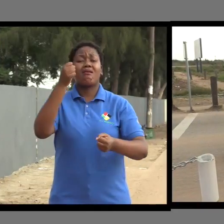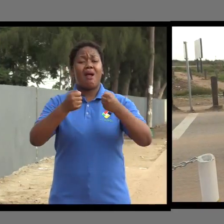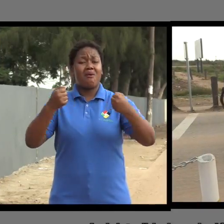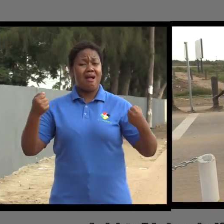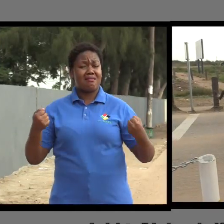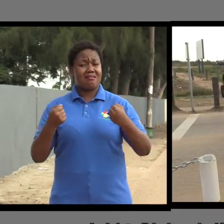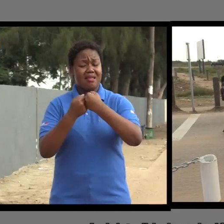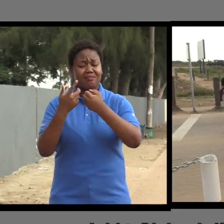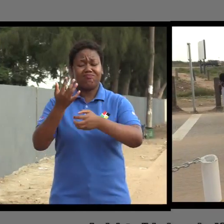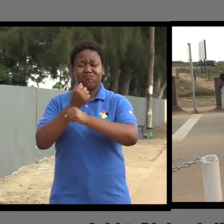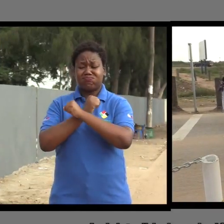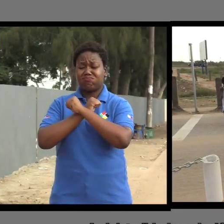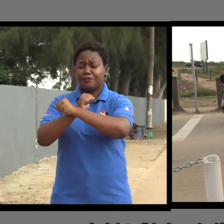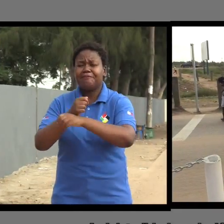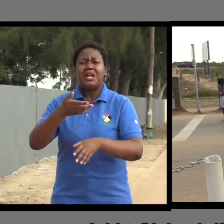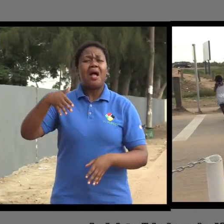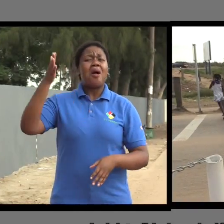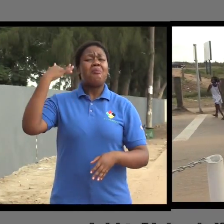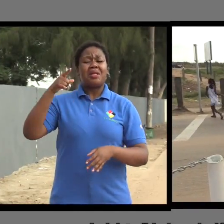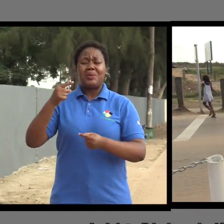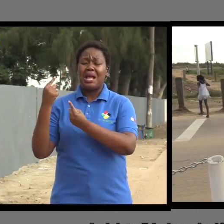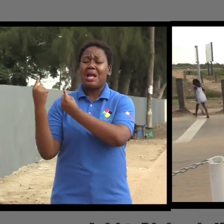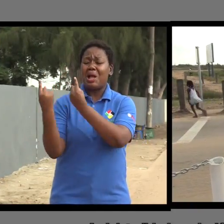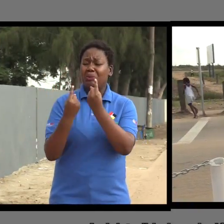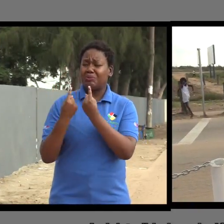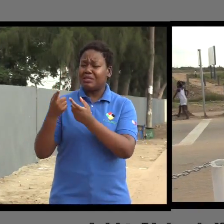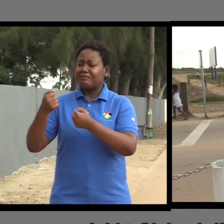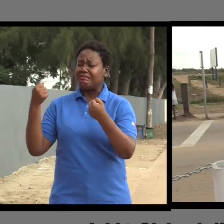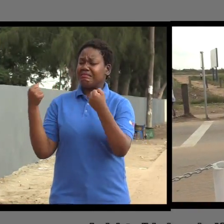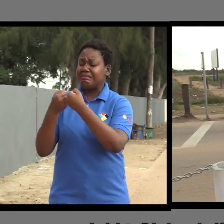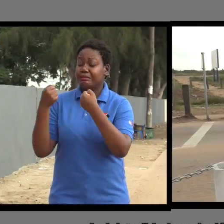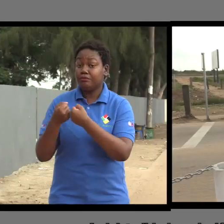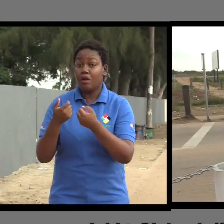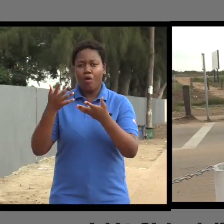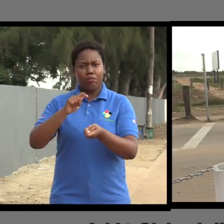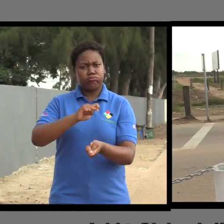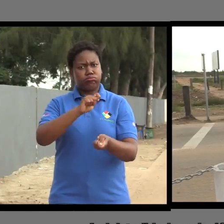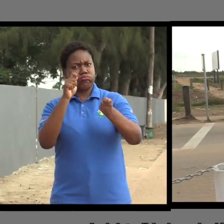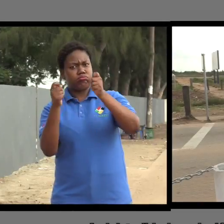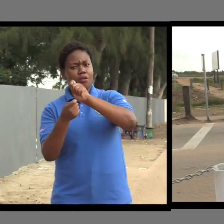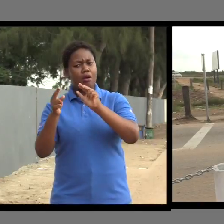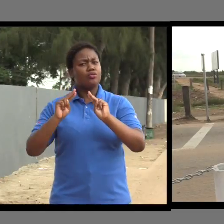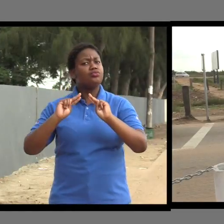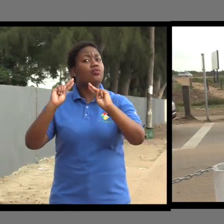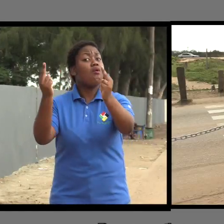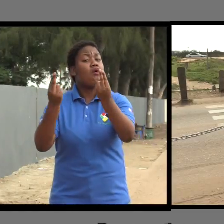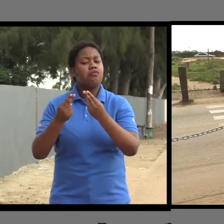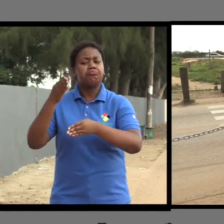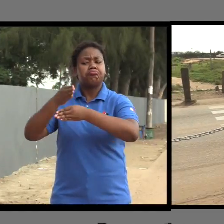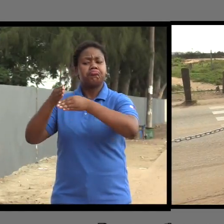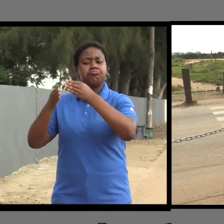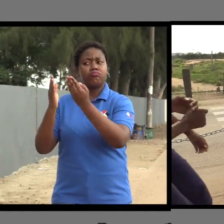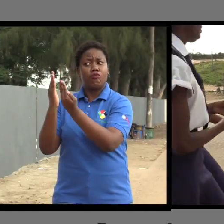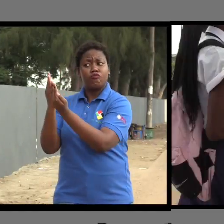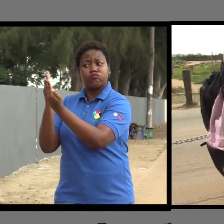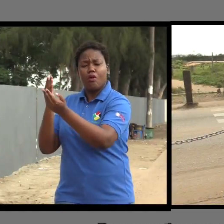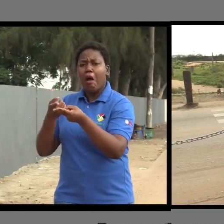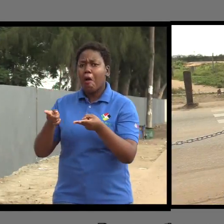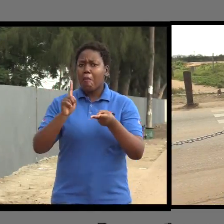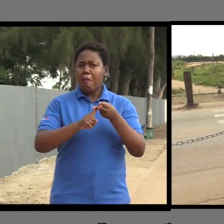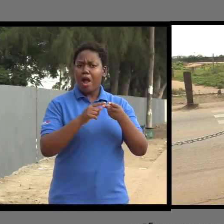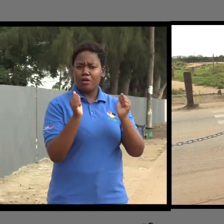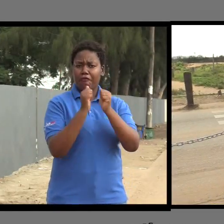A sinistralidade rodoviária, sobretudo em zonas próximas a escolas, é preocupante. Para garantir a segurança